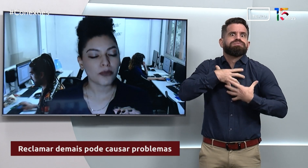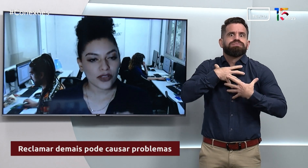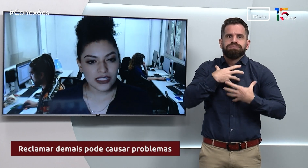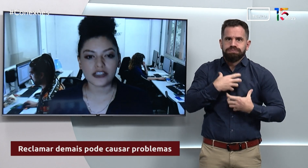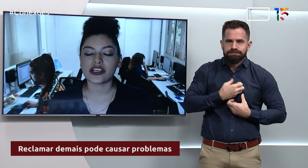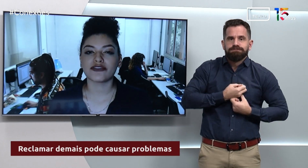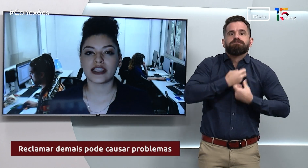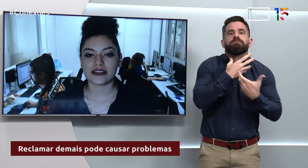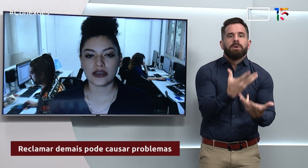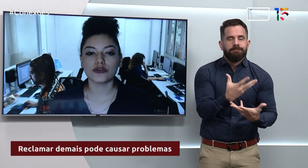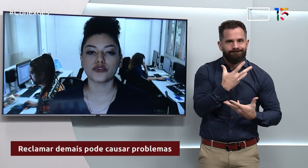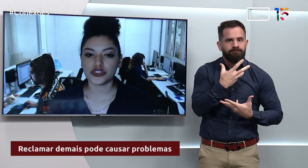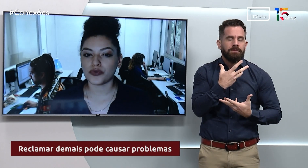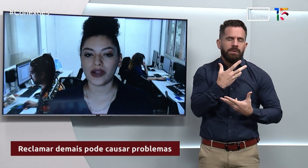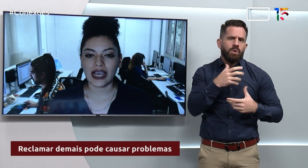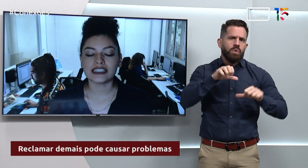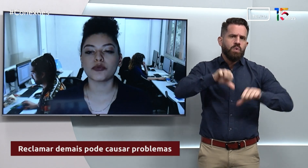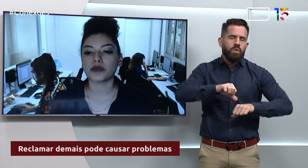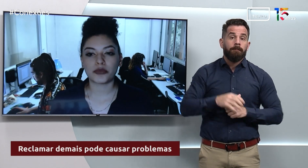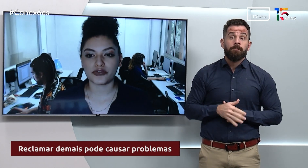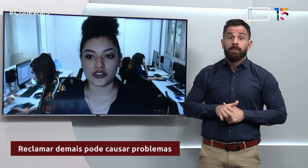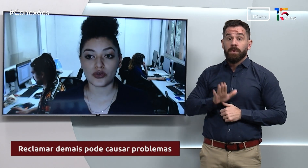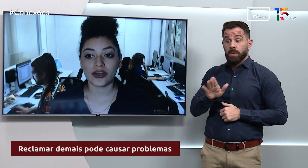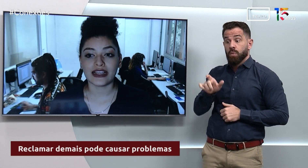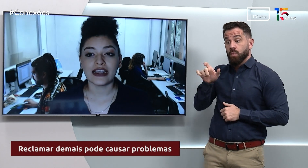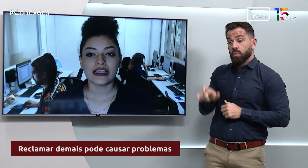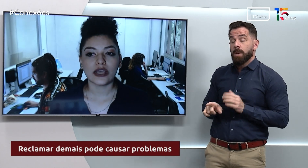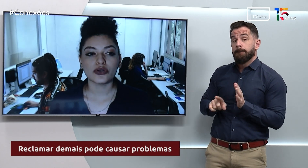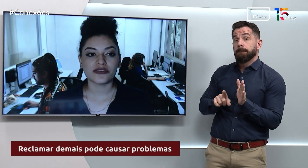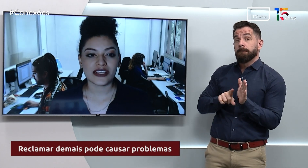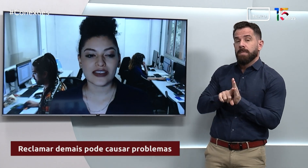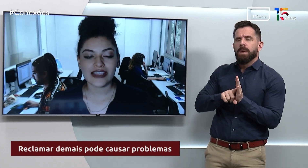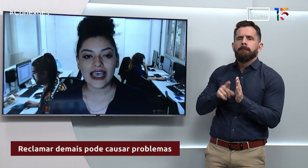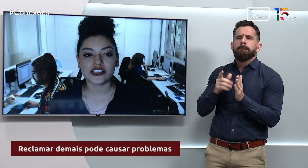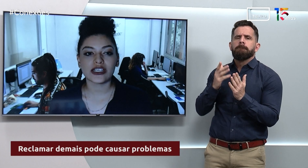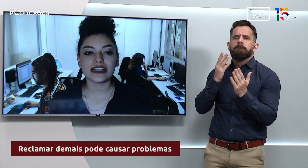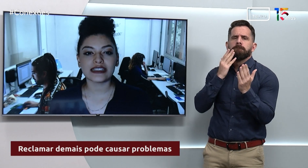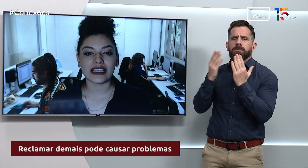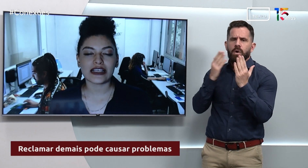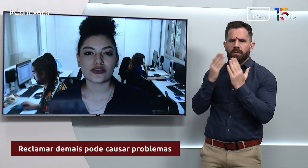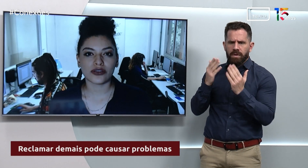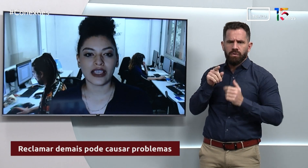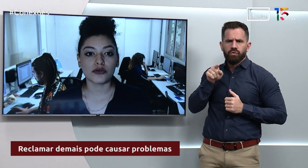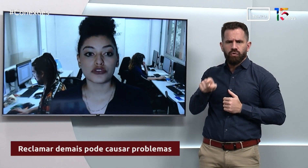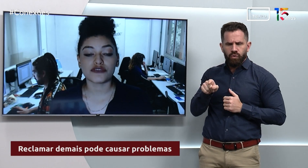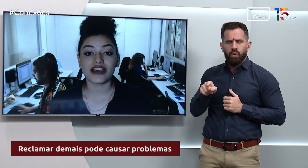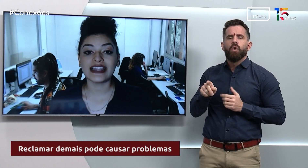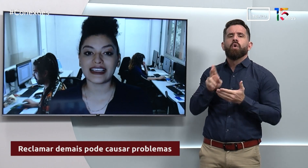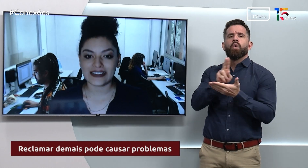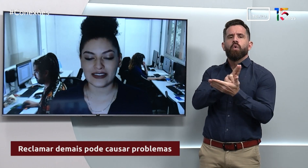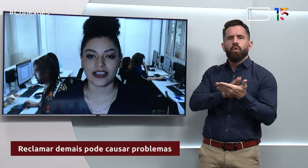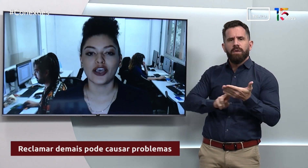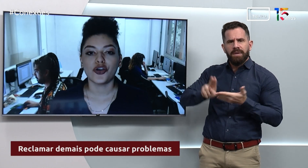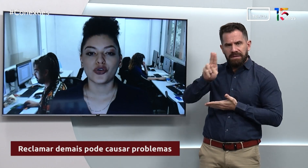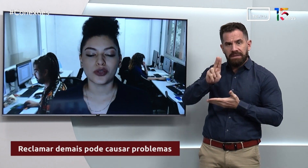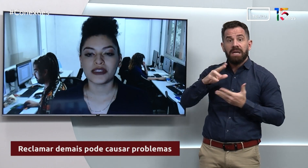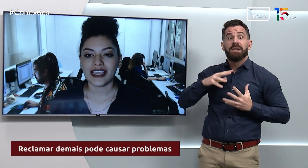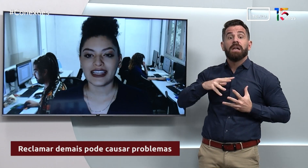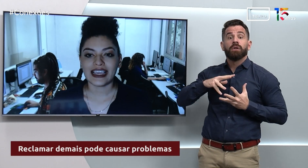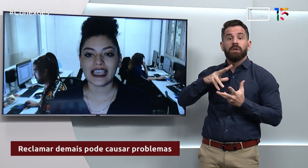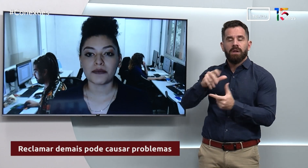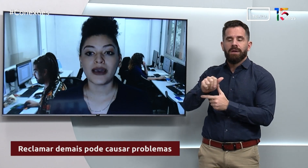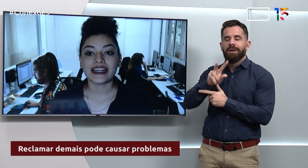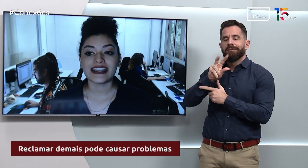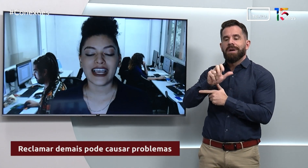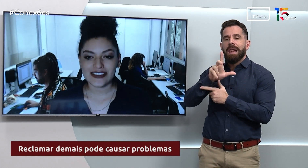uma importante reflexão foi divulgada por uma professora da Universidade Internacional de Valência. O nome